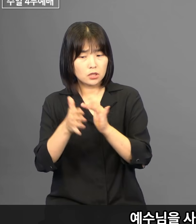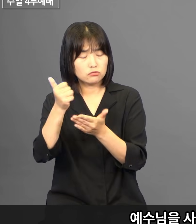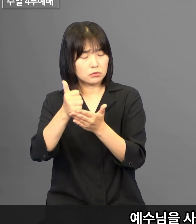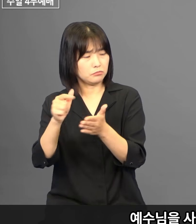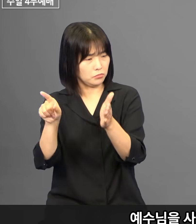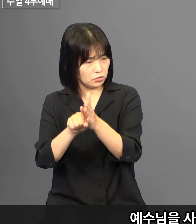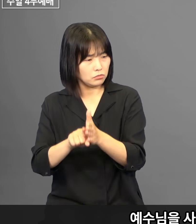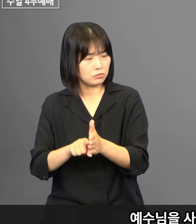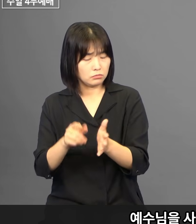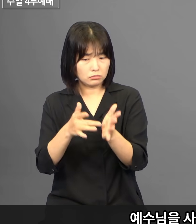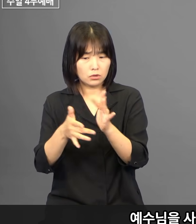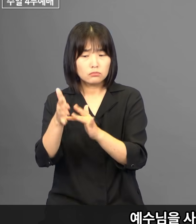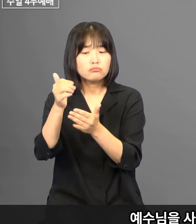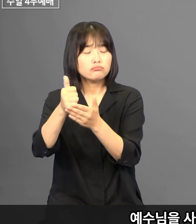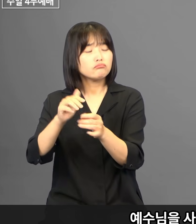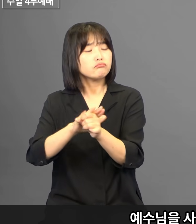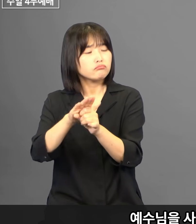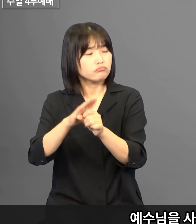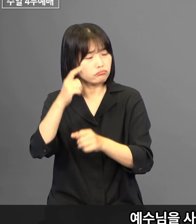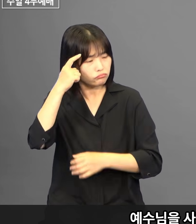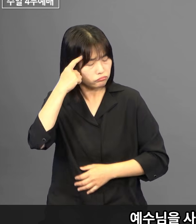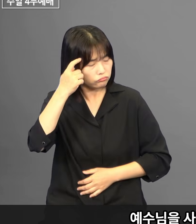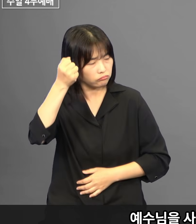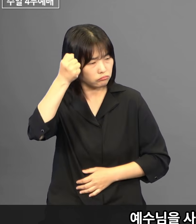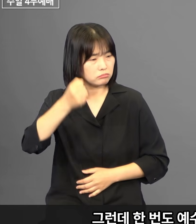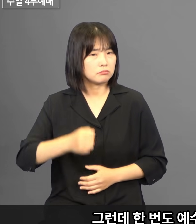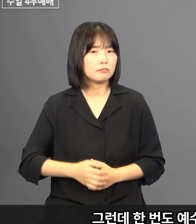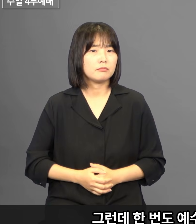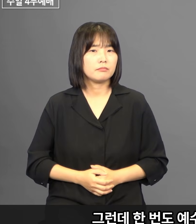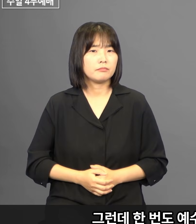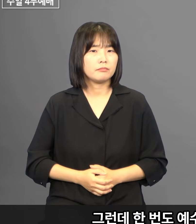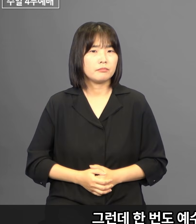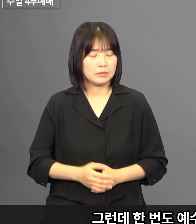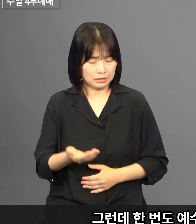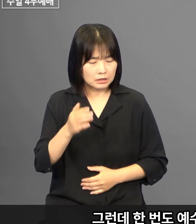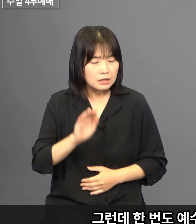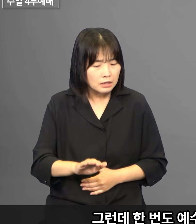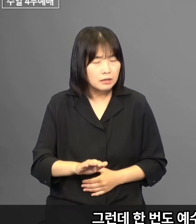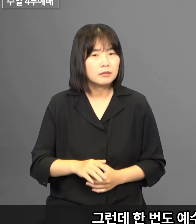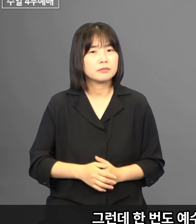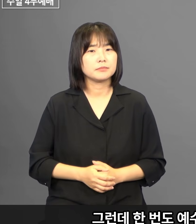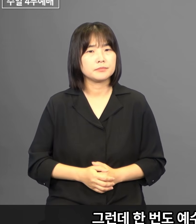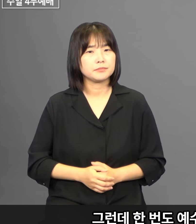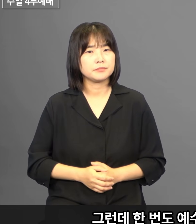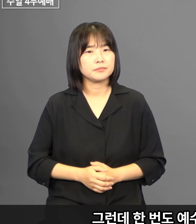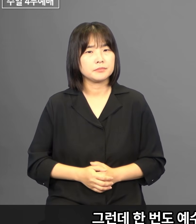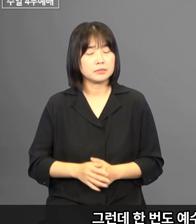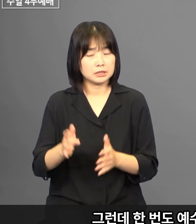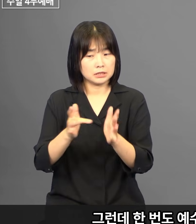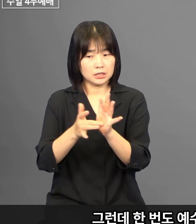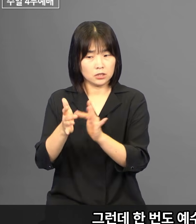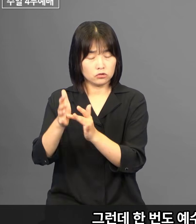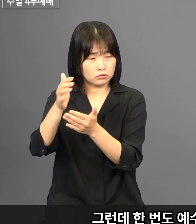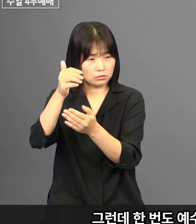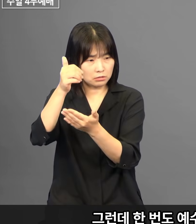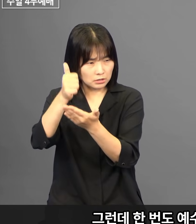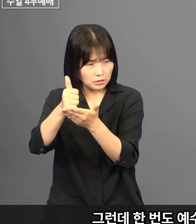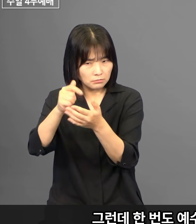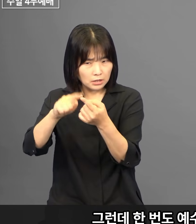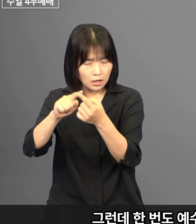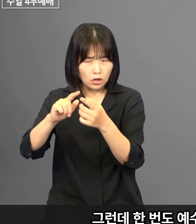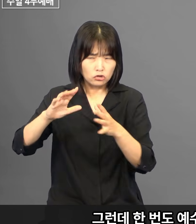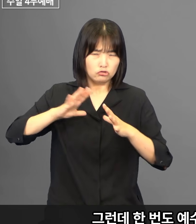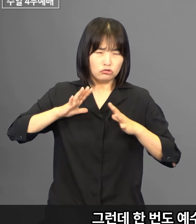믿고 예수님을 사랑한다고 생각했대요. 그런데 한 번도 예수님을 두려워한